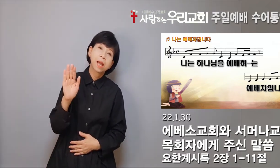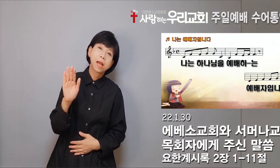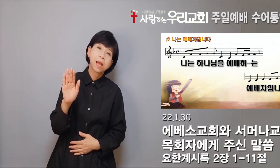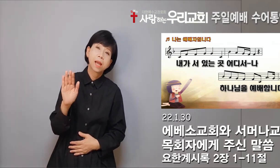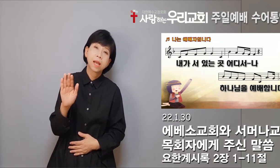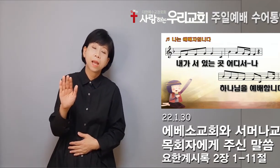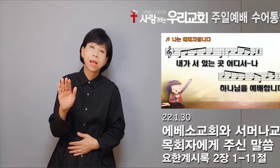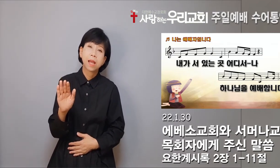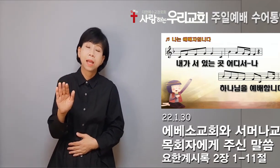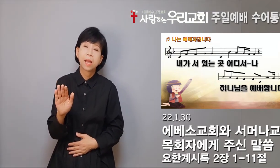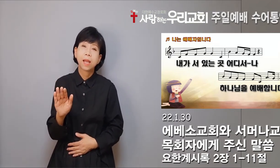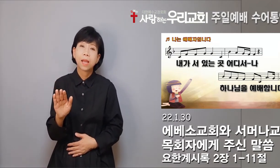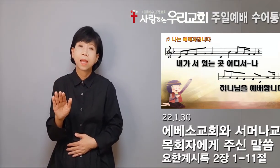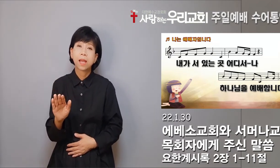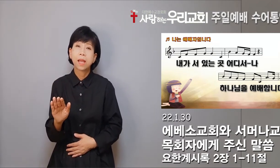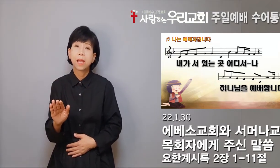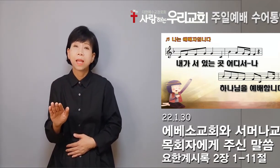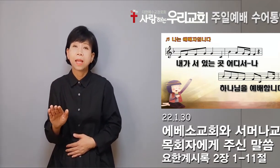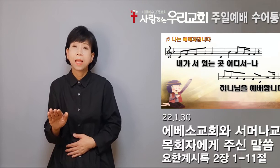예배자입니다.